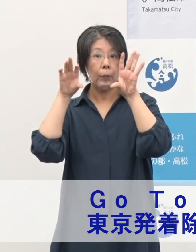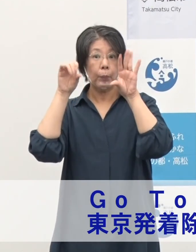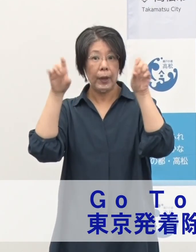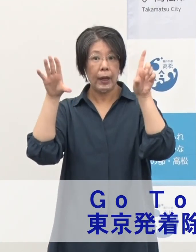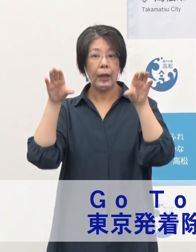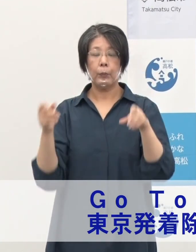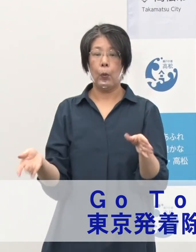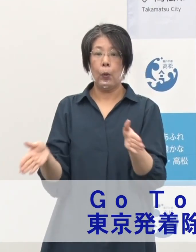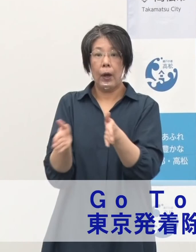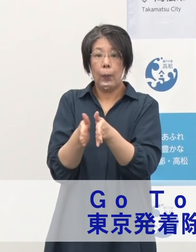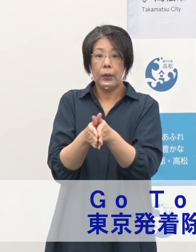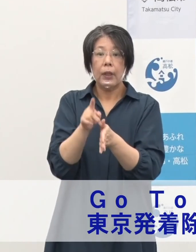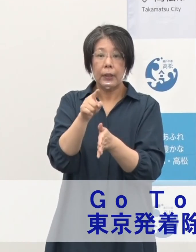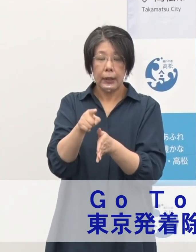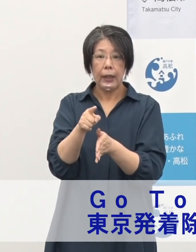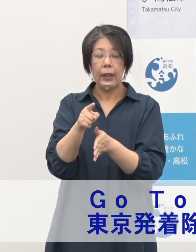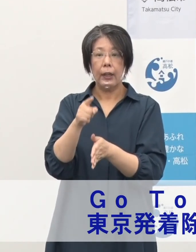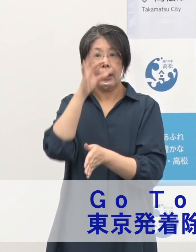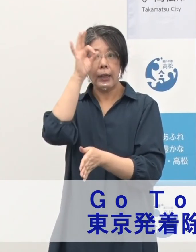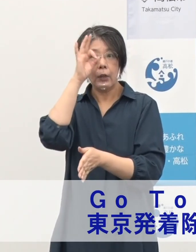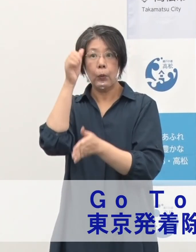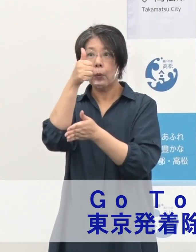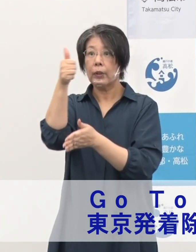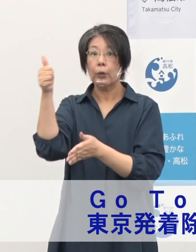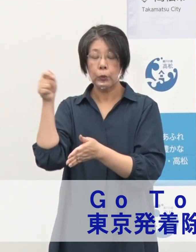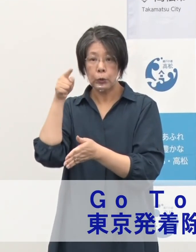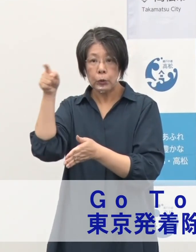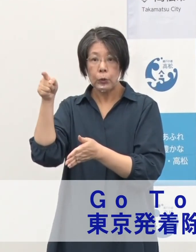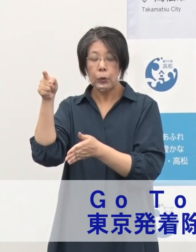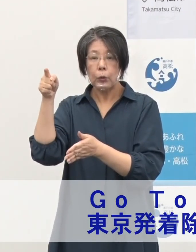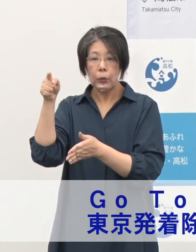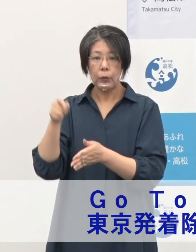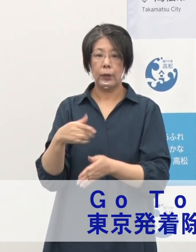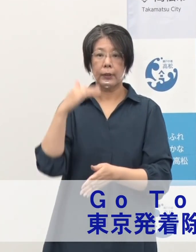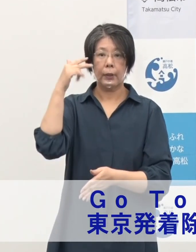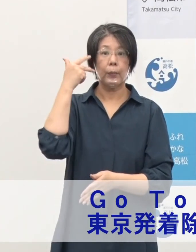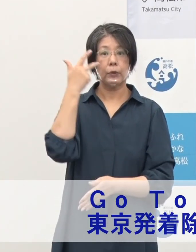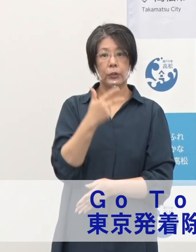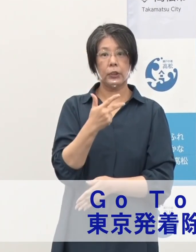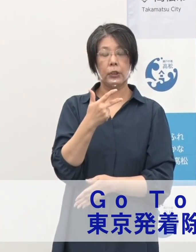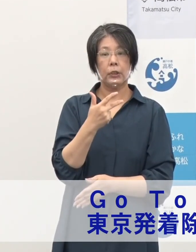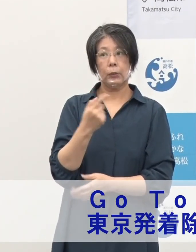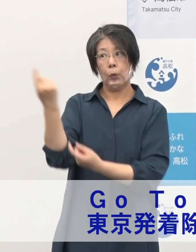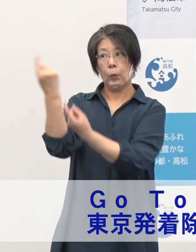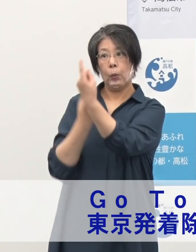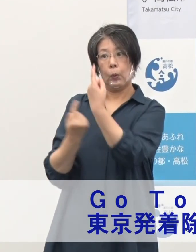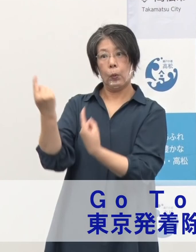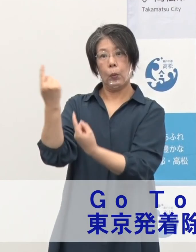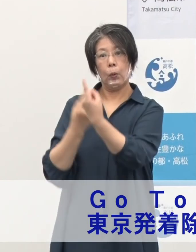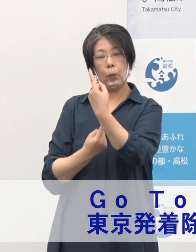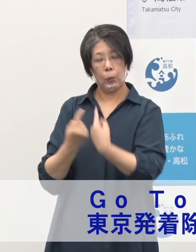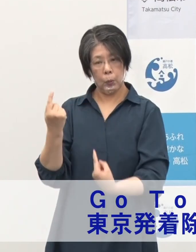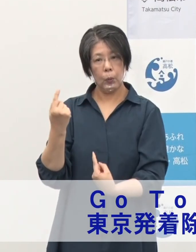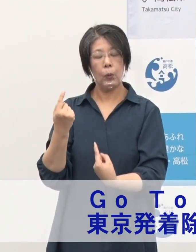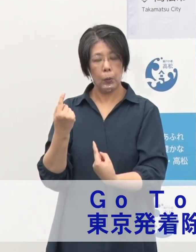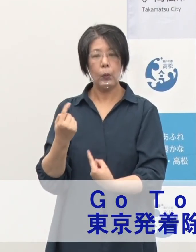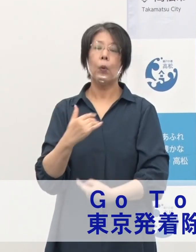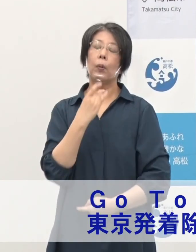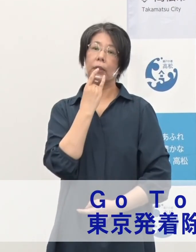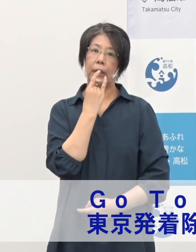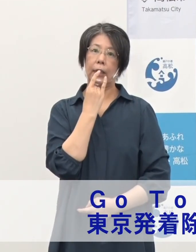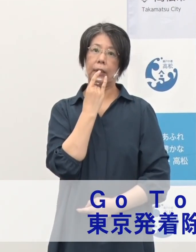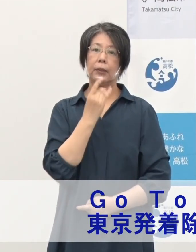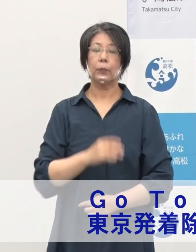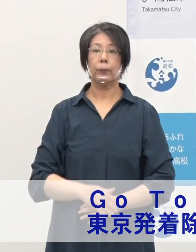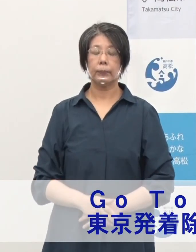多くの観光客が全国動きいいところ本紙におきましてもを訪れていただけるということは期待を